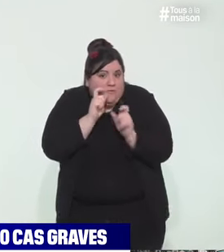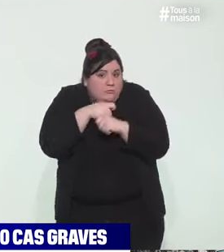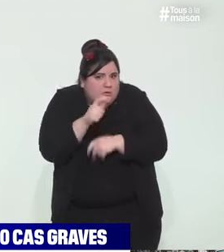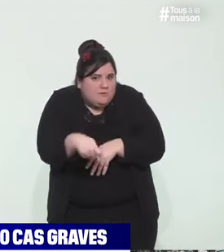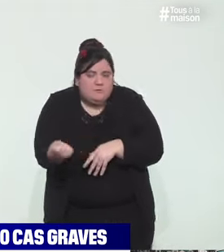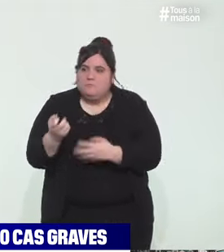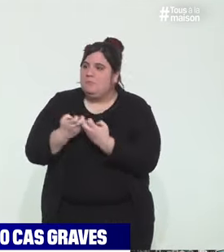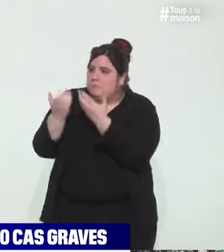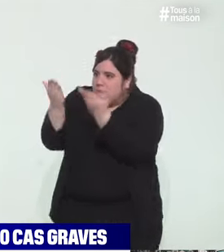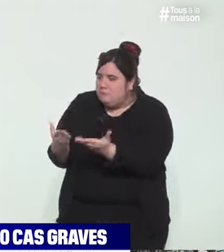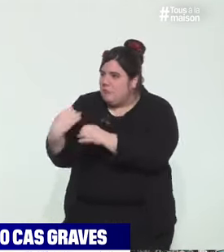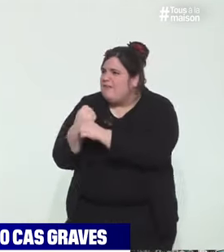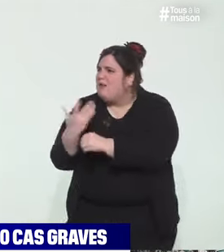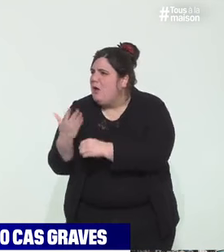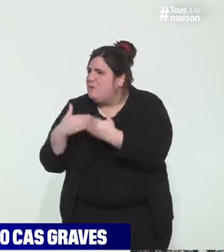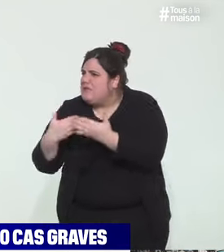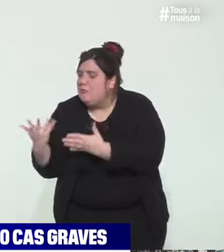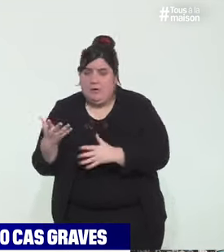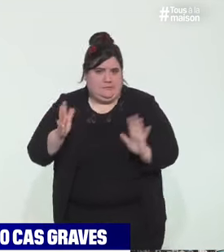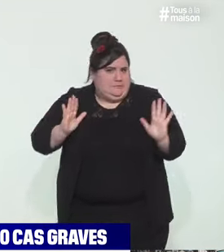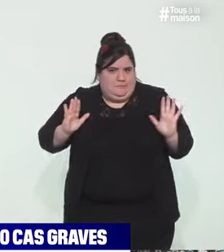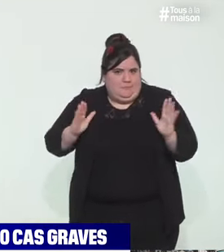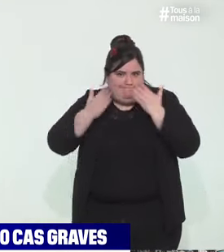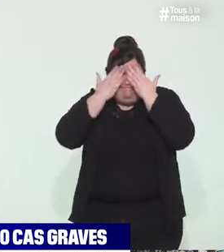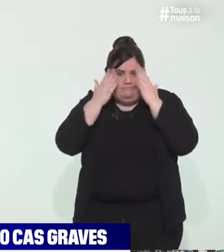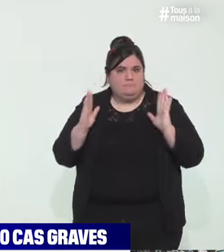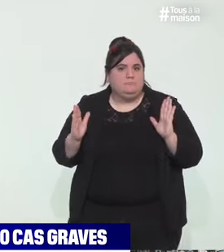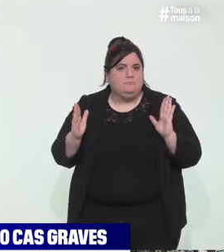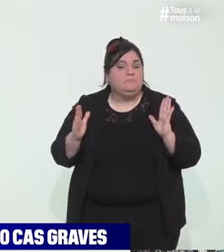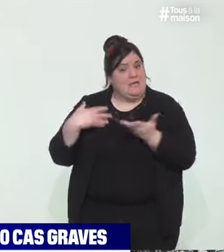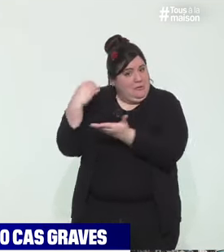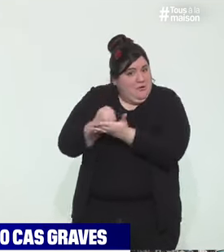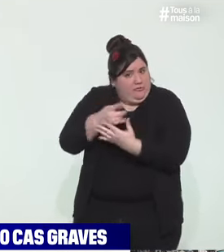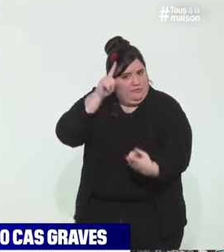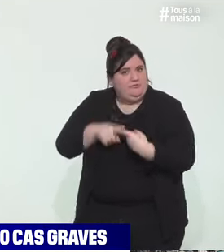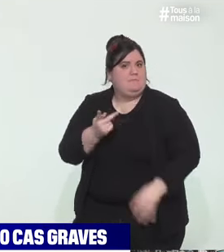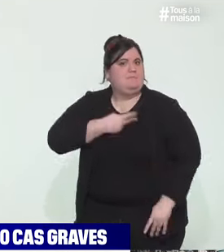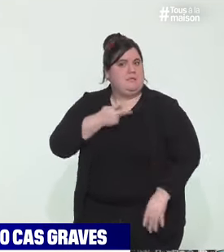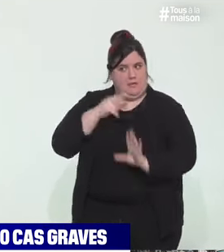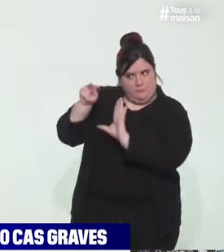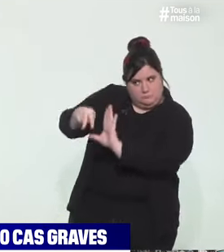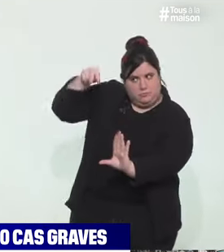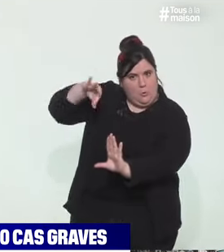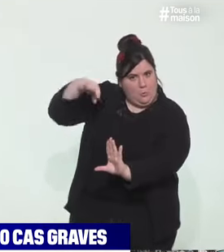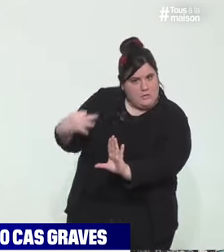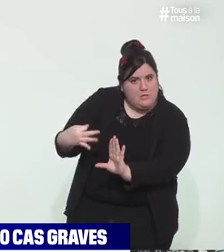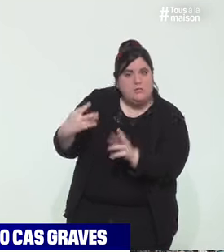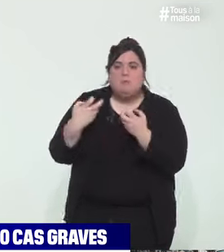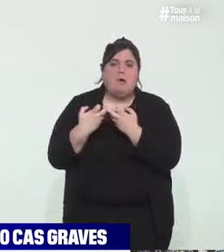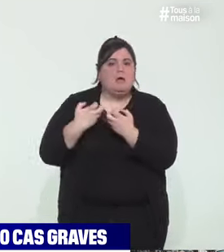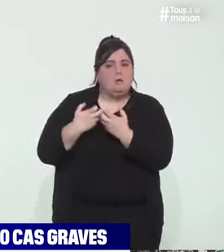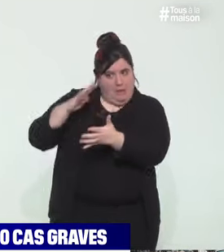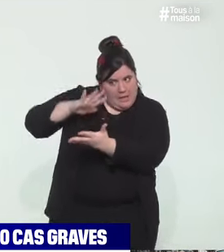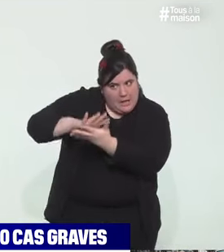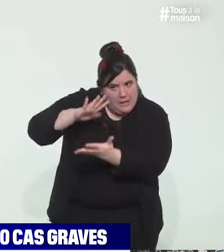de risque. On a une description maintenant très médicale de la situation. C'est ainsi que l'on voit, par exemple, qu'en fonction de votre âge,